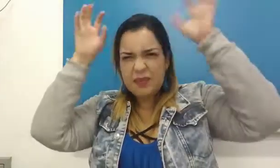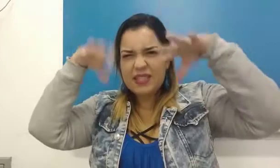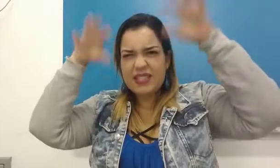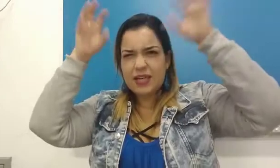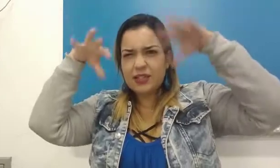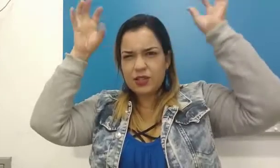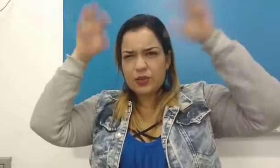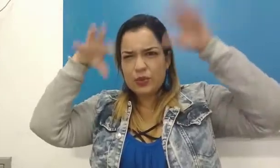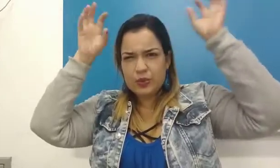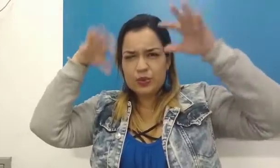tempestade,